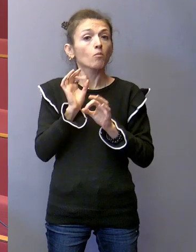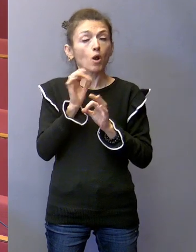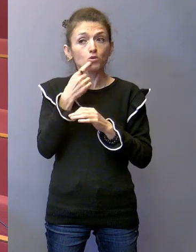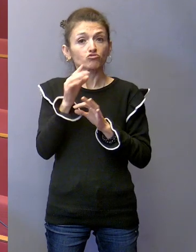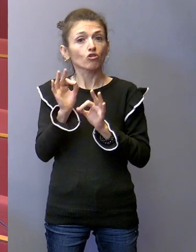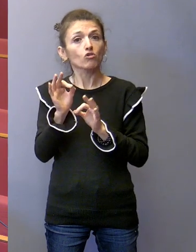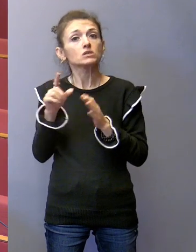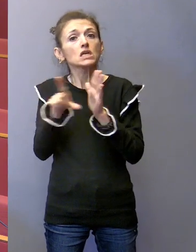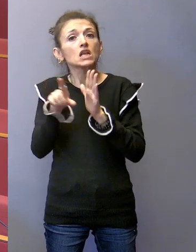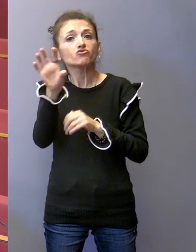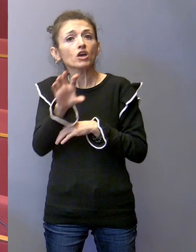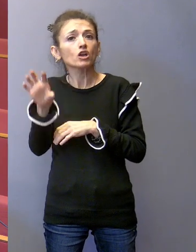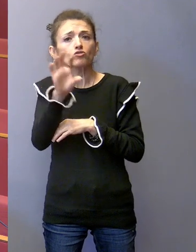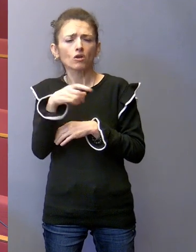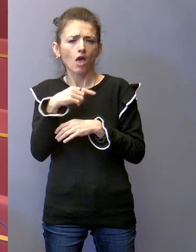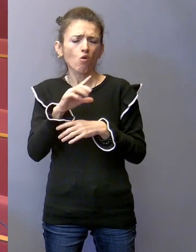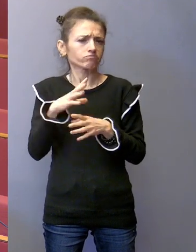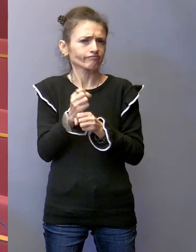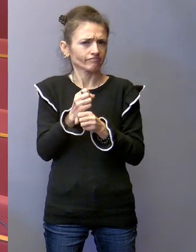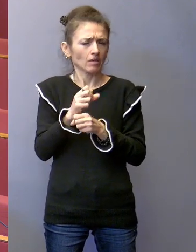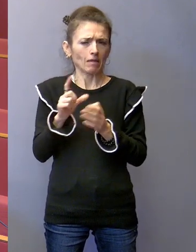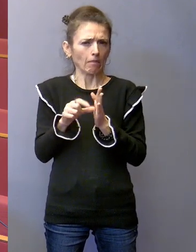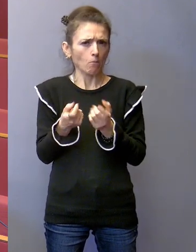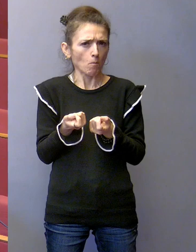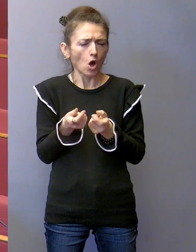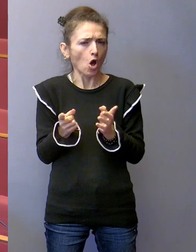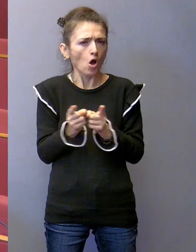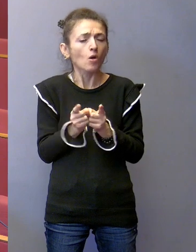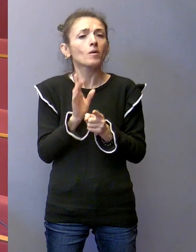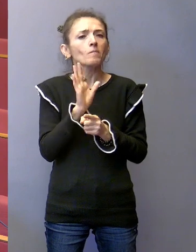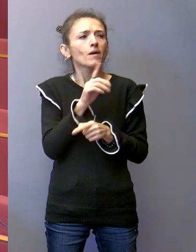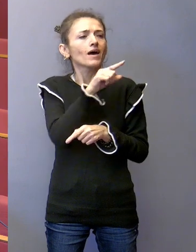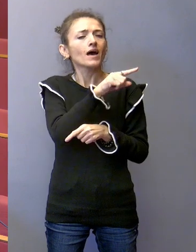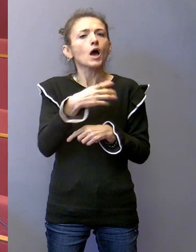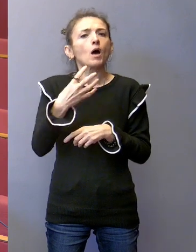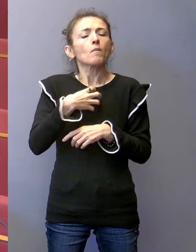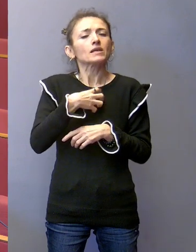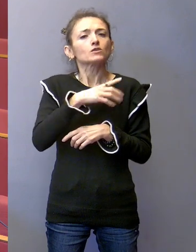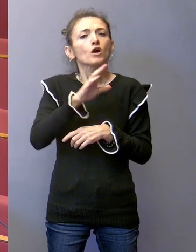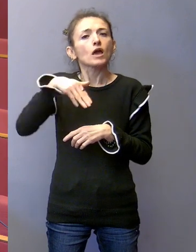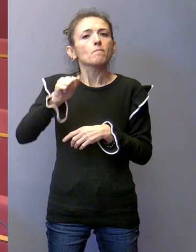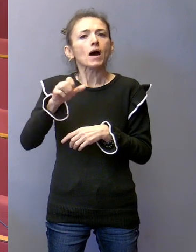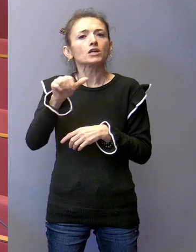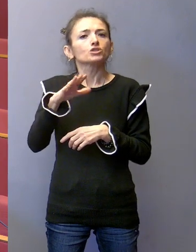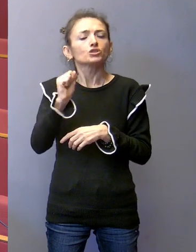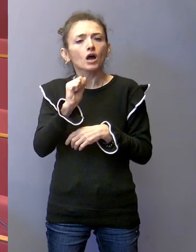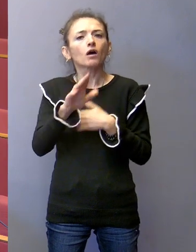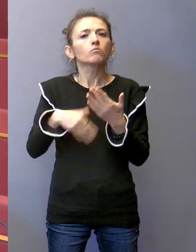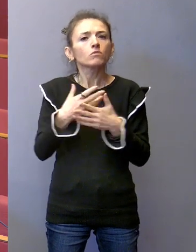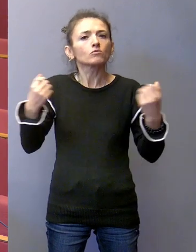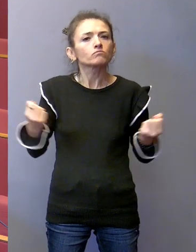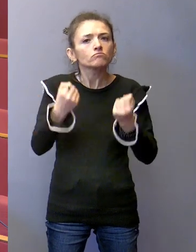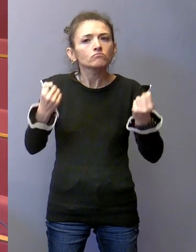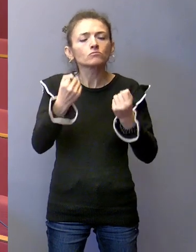molto ma questa proposta di deliberazione proposta dall'assessore Mascia promuove innovazione a sostegno dell'ambiente